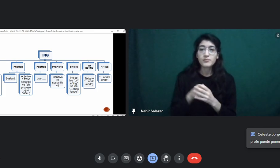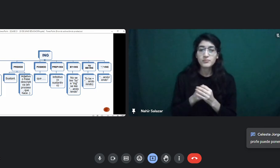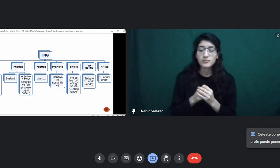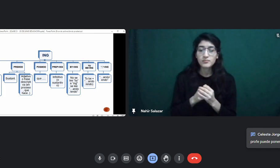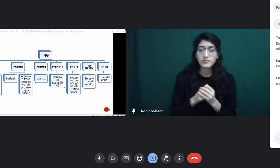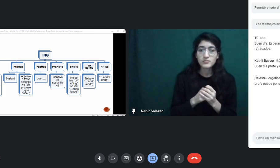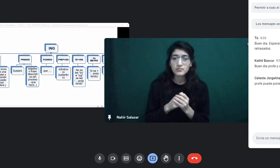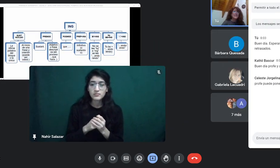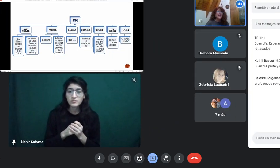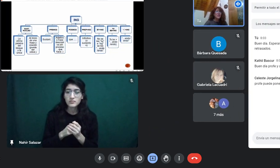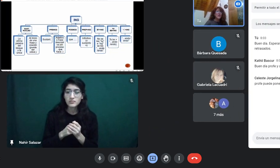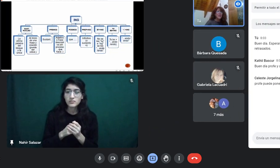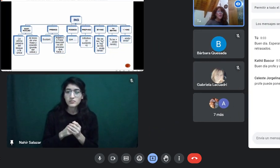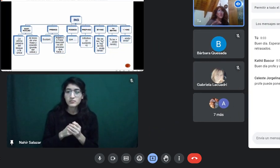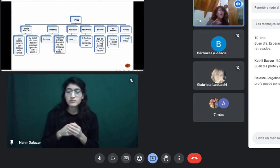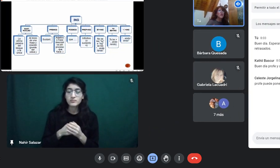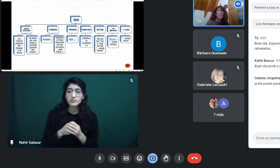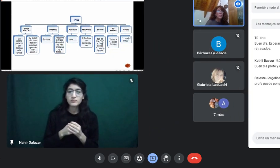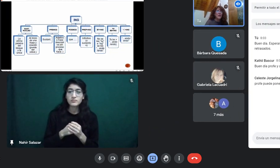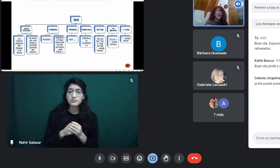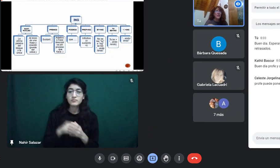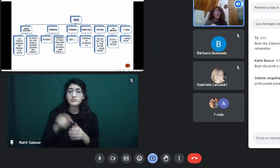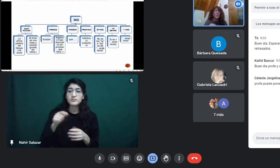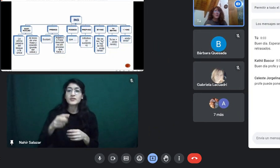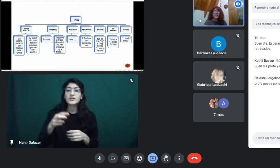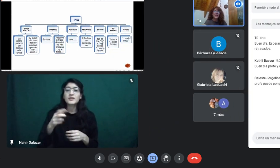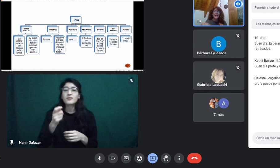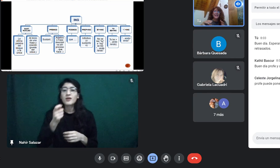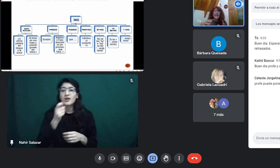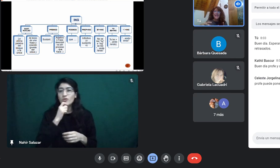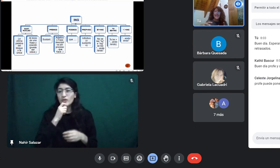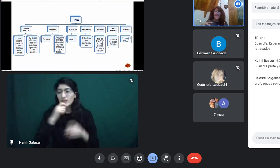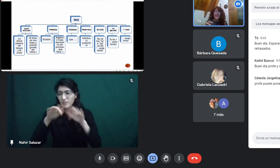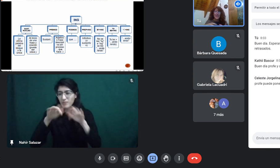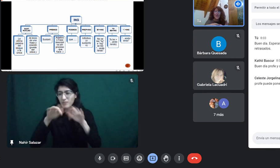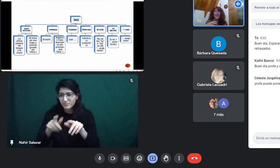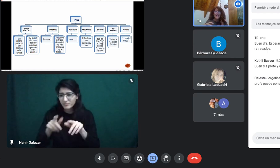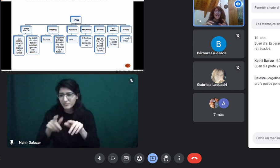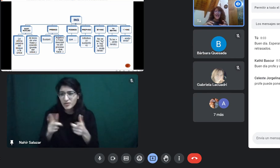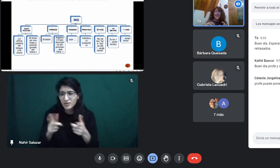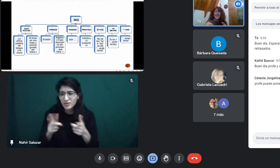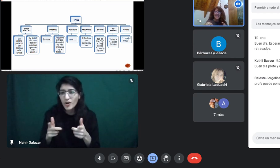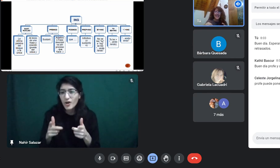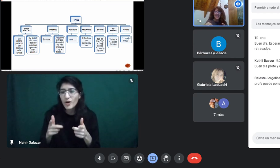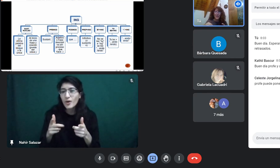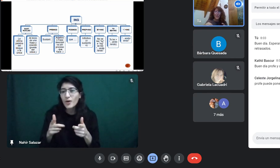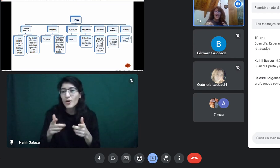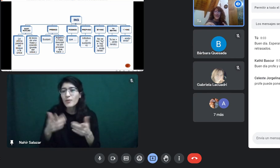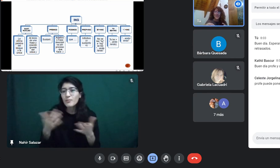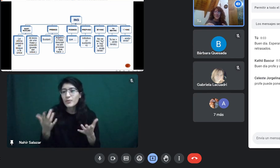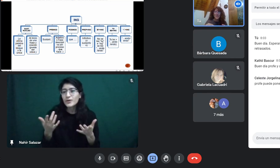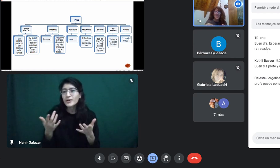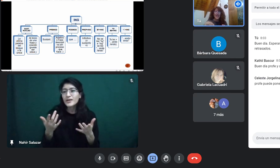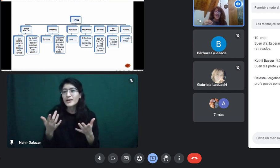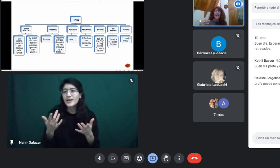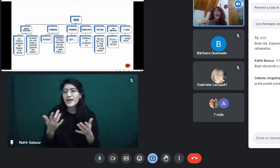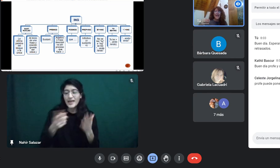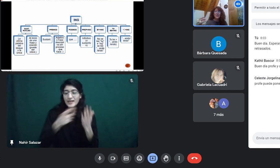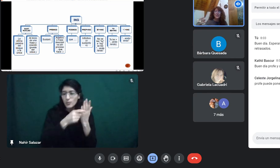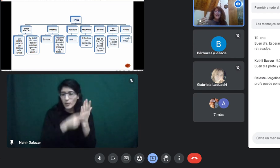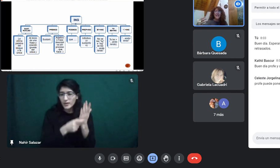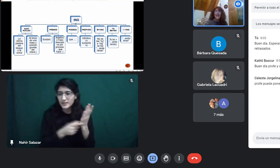bien, sí, los ejemplos no los estoy poniendo porque están en lo que tenían que hacer en el cuadernillo. ¿Sí? Cada caso